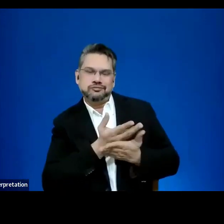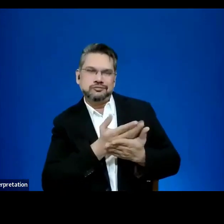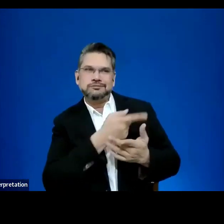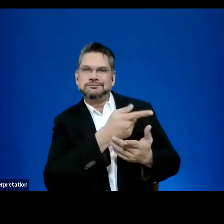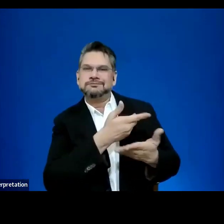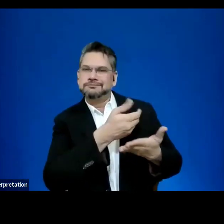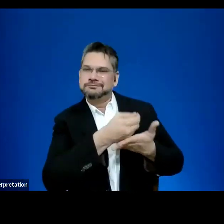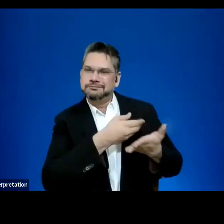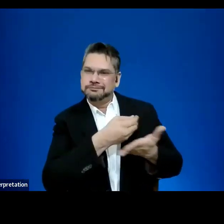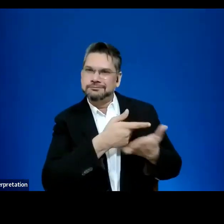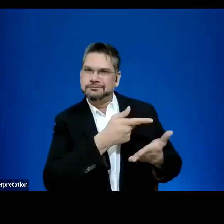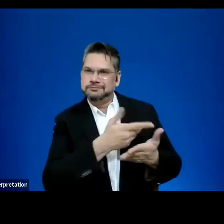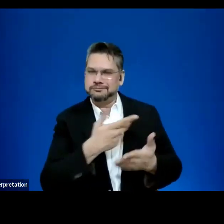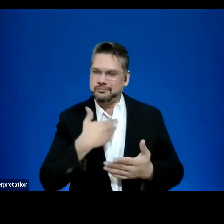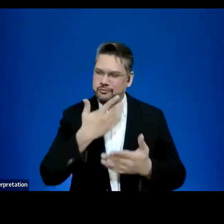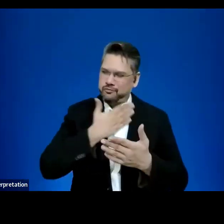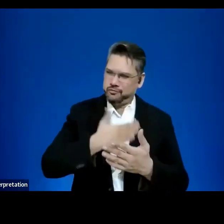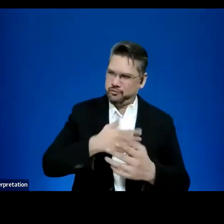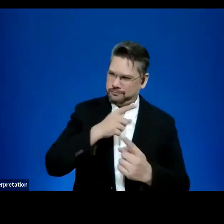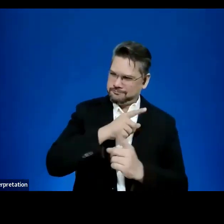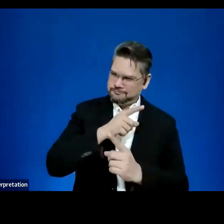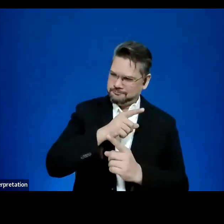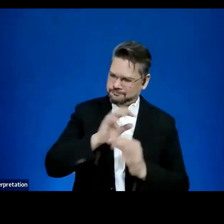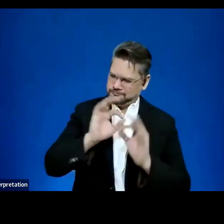自己的女儿做例子，